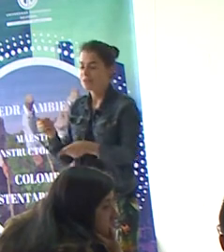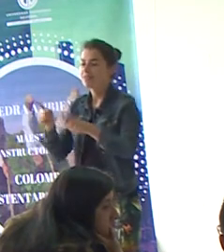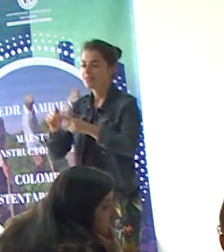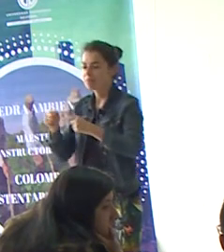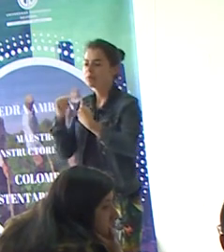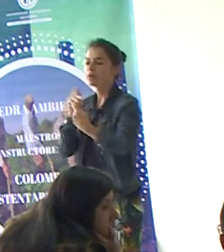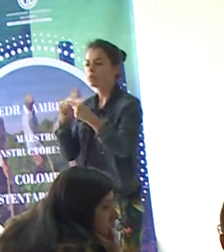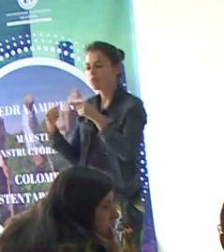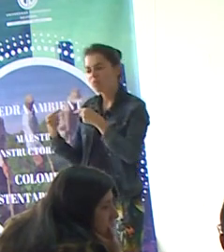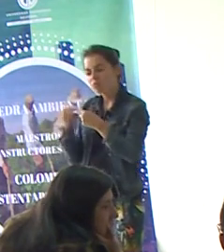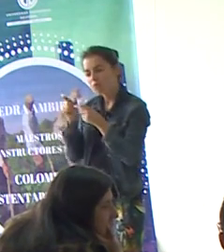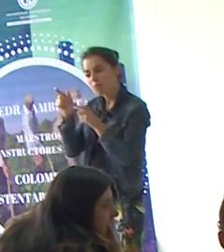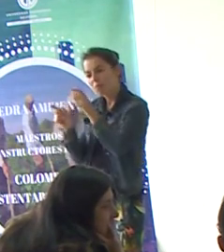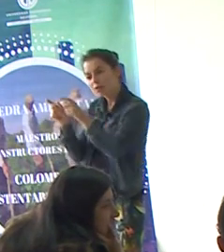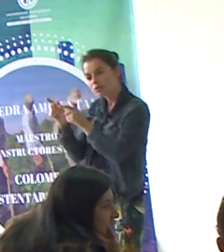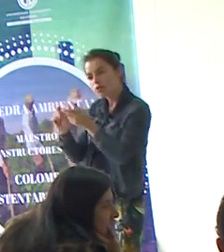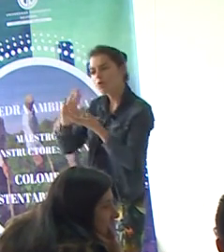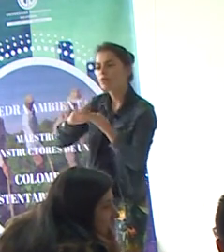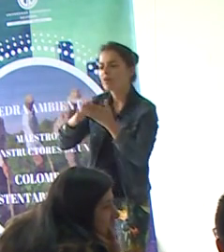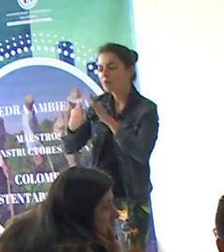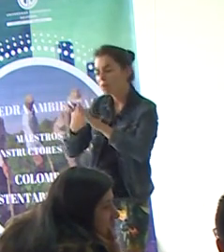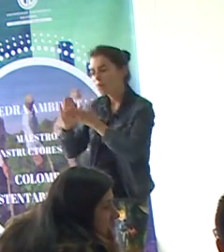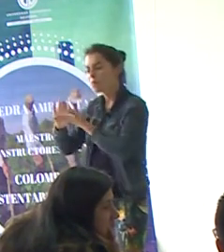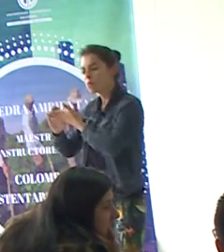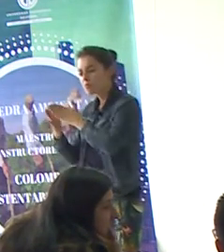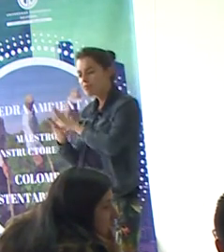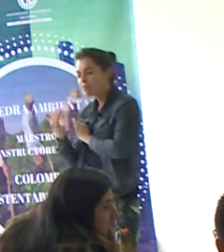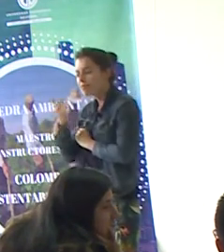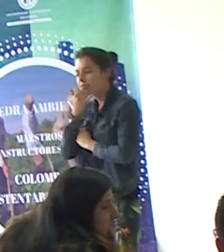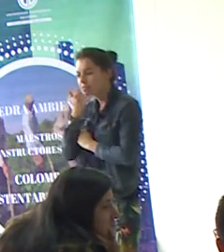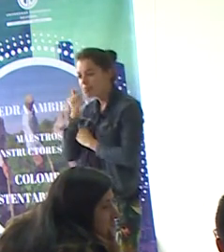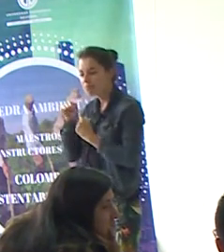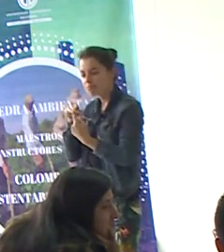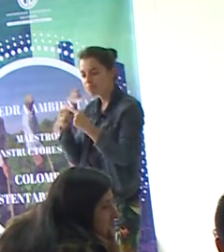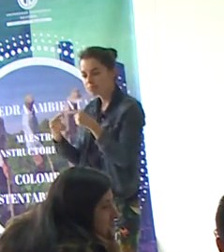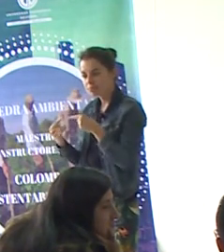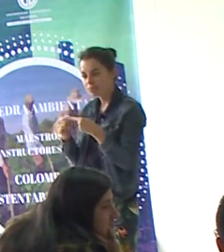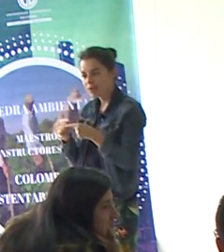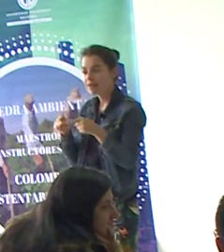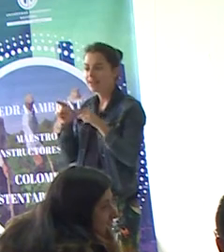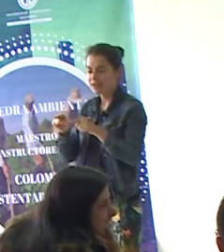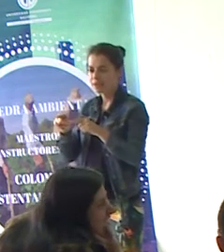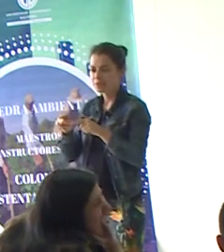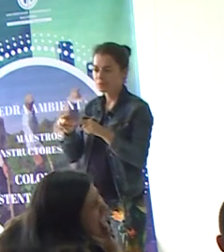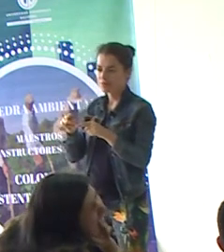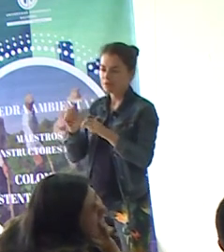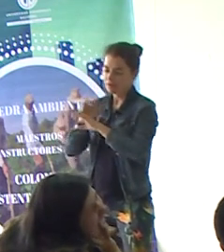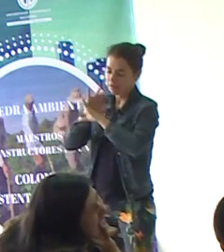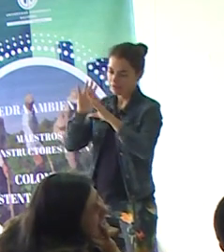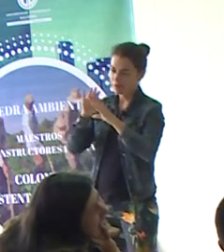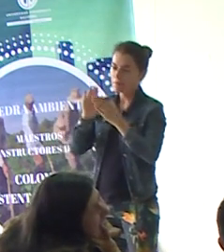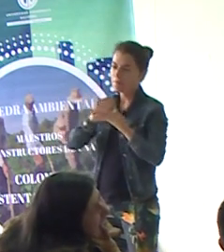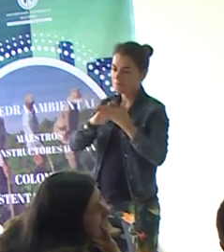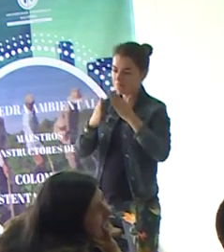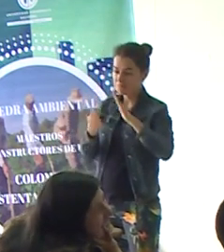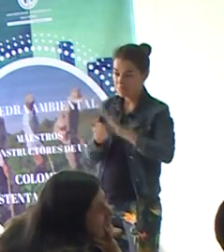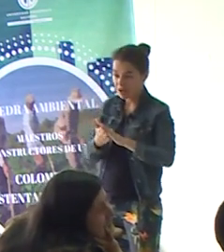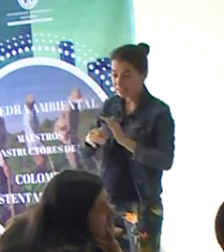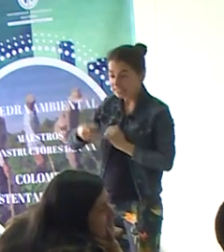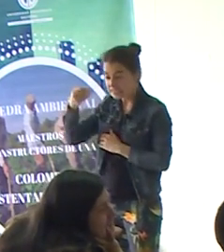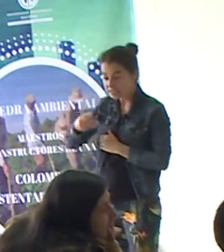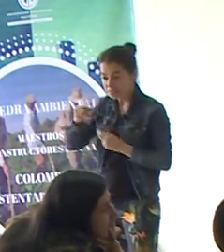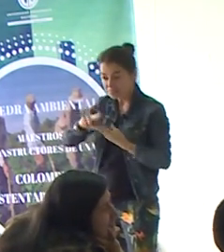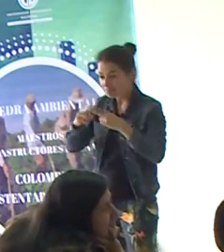diferentes individuos las diferentes poblaciones los diferentes territorios y que al final empiezan a generar una un sinnúmero de